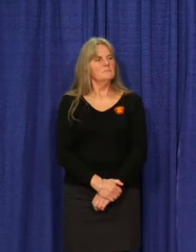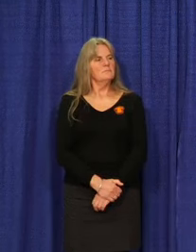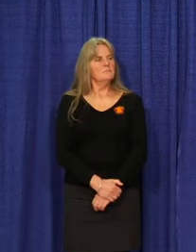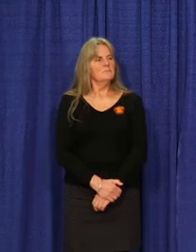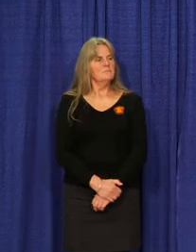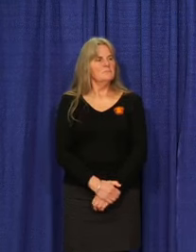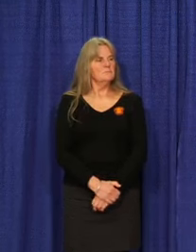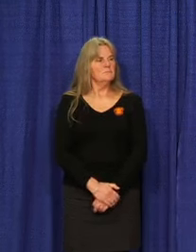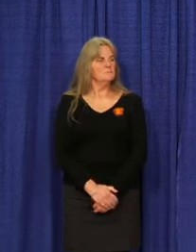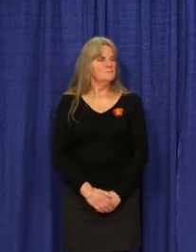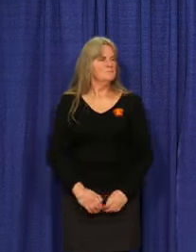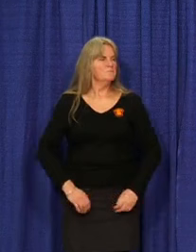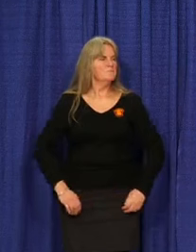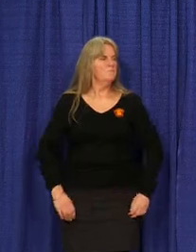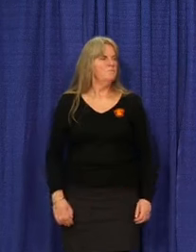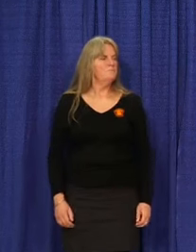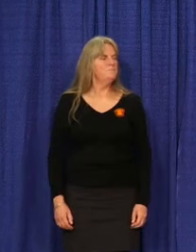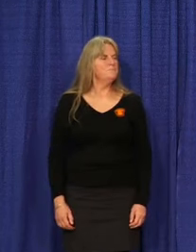célébrer Halloween